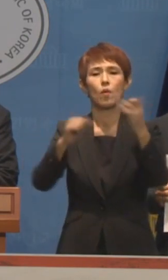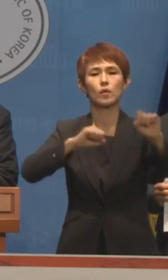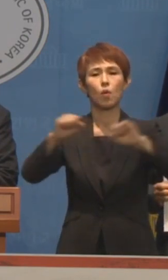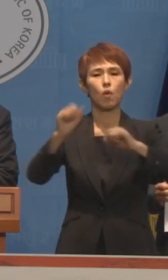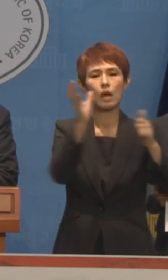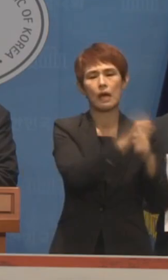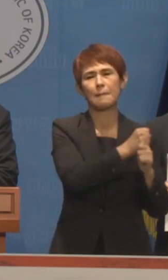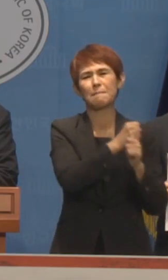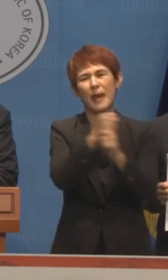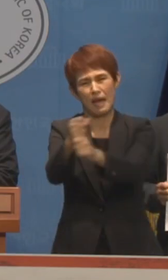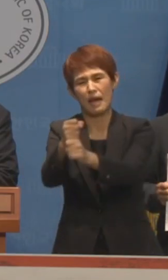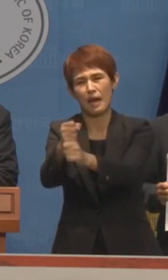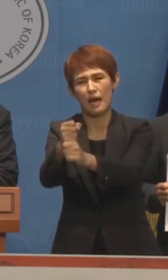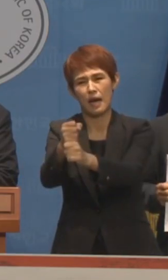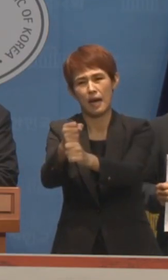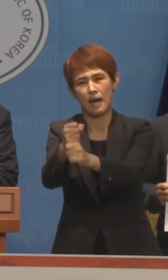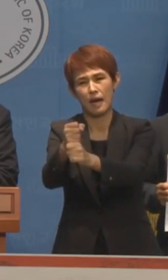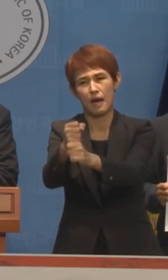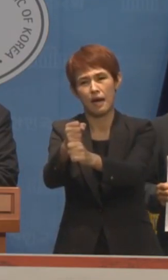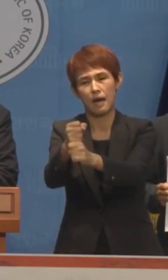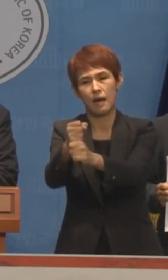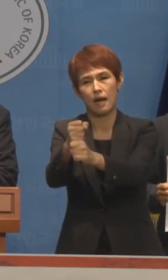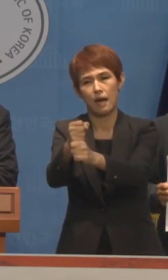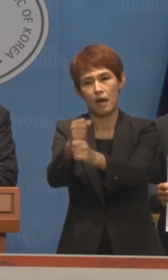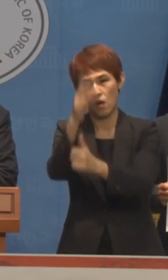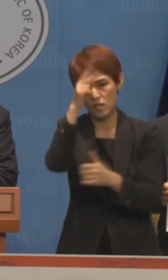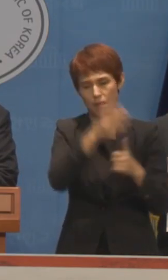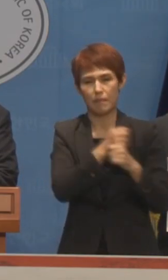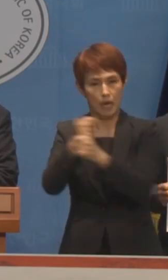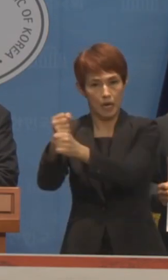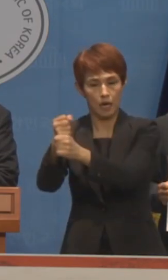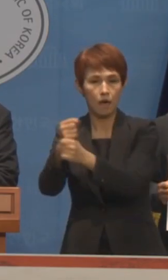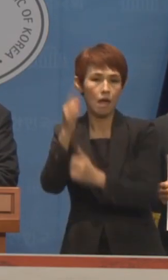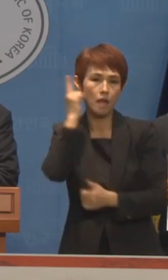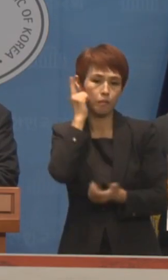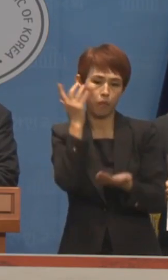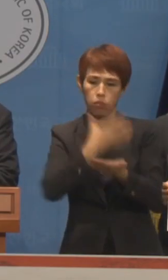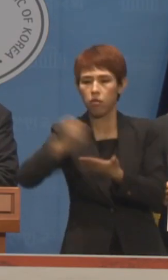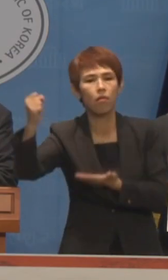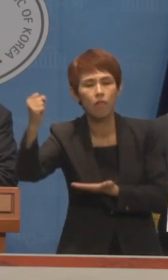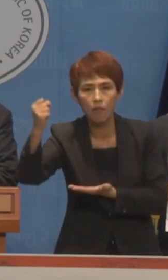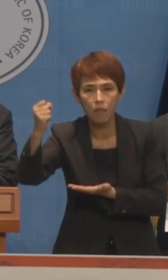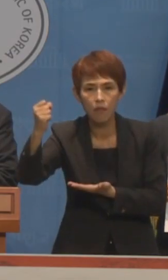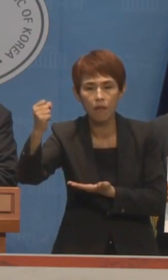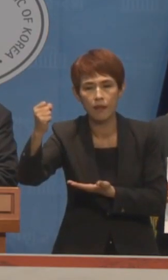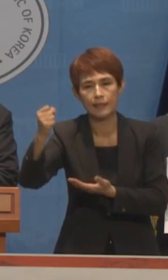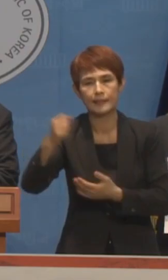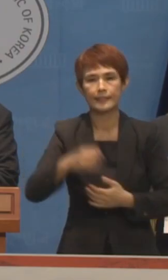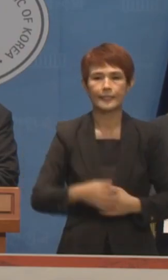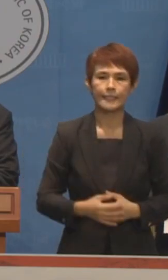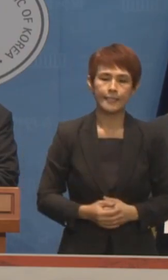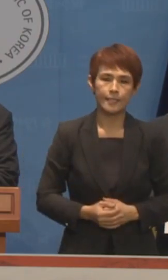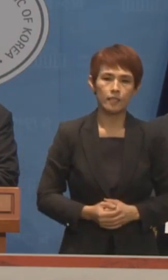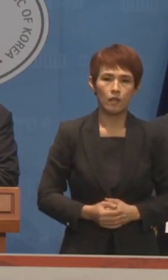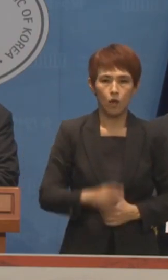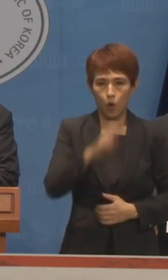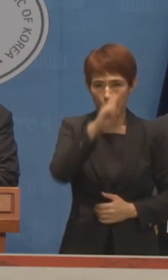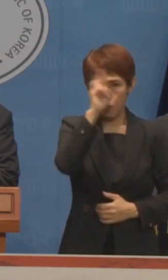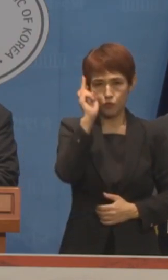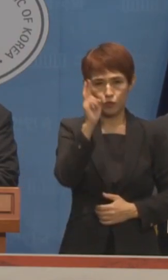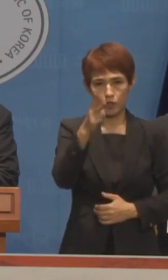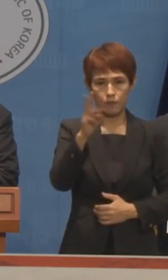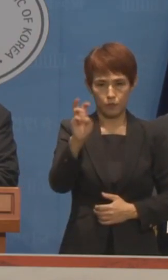연행되는 일이 있었습니다. 이후에 그 핸드폰을 압수당하는 그런 사건도 있어서 잠시 뒤 오후 2시